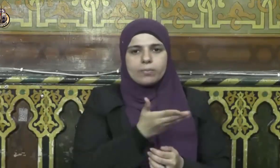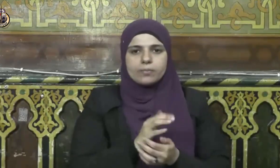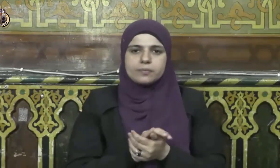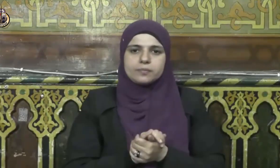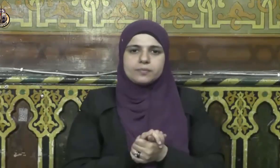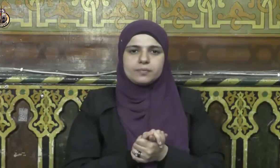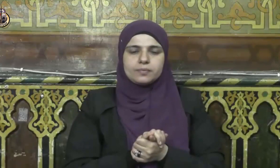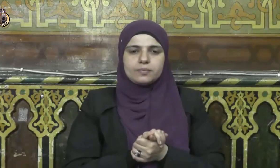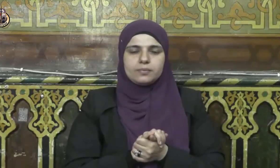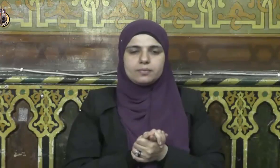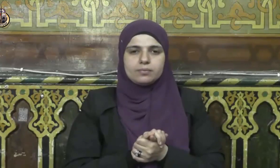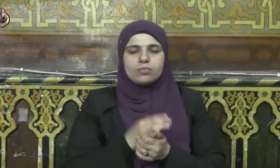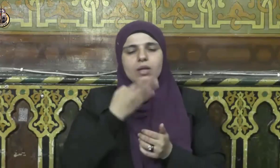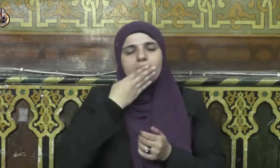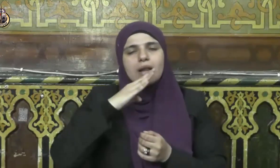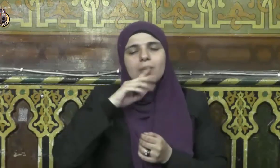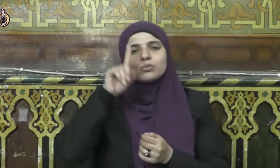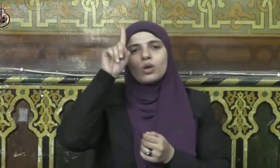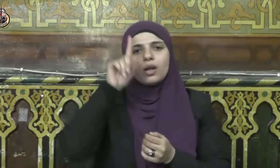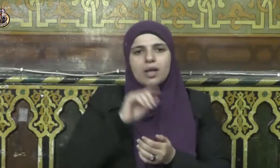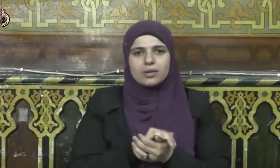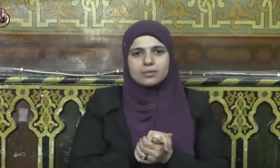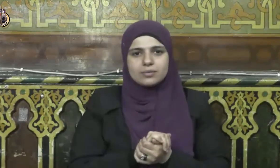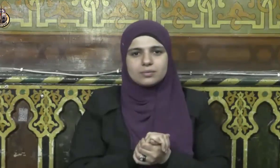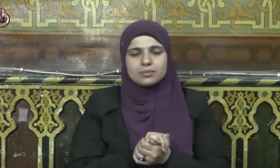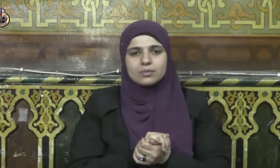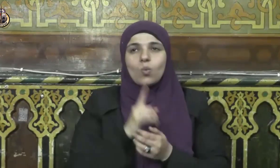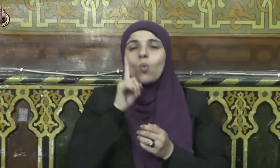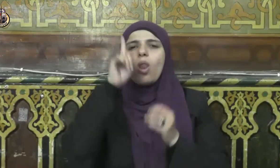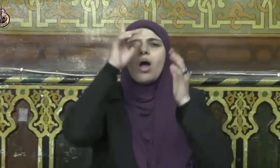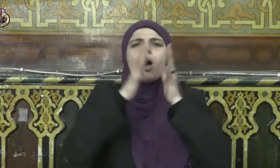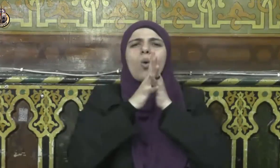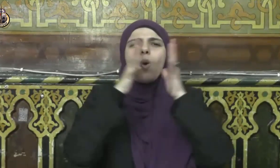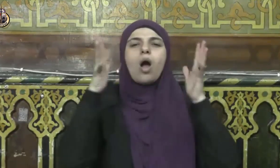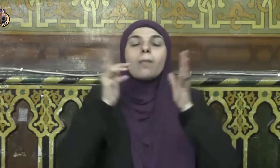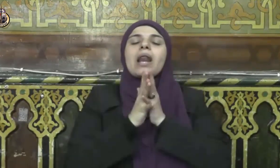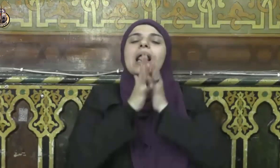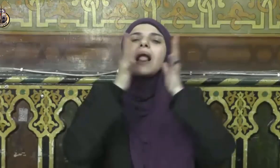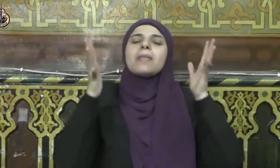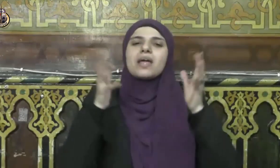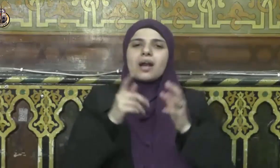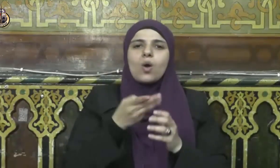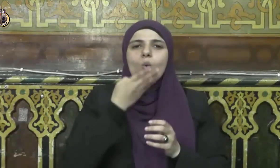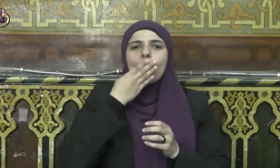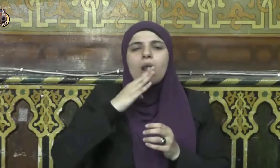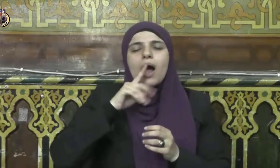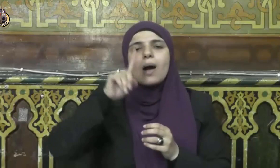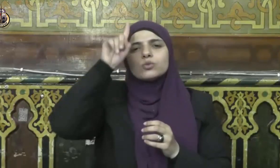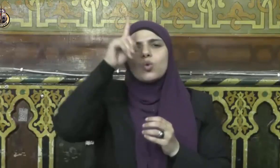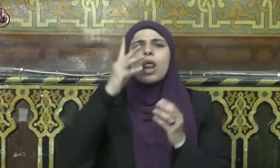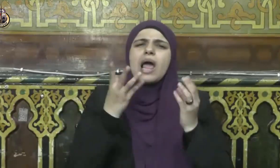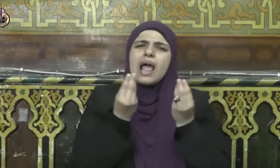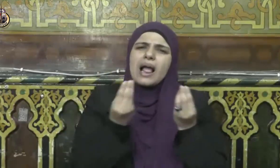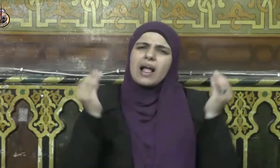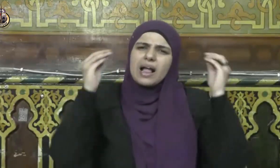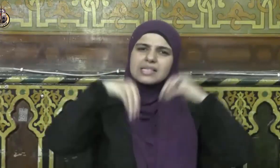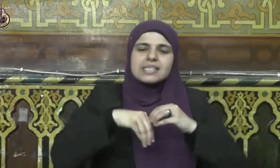لي ولكم. الحمد لله، والله أكبر كبيرا، والحمد لله